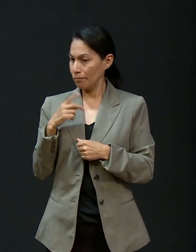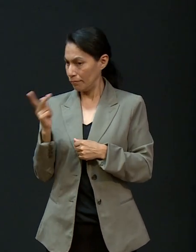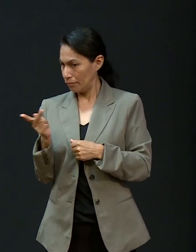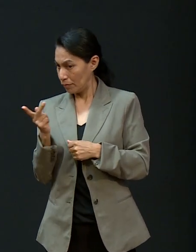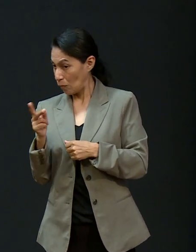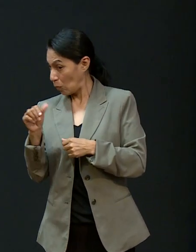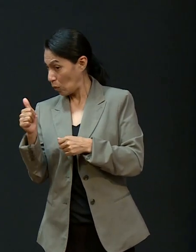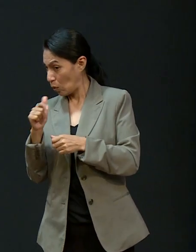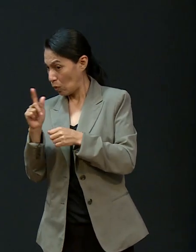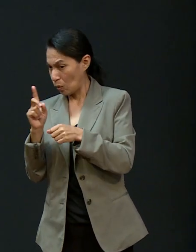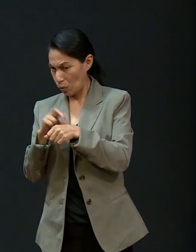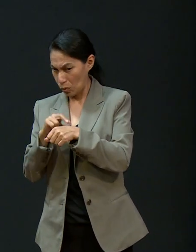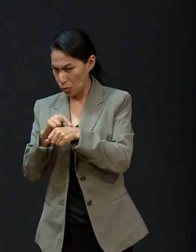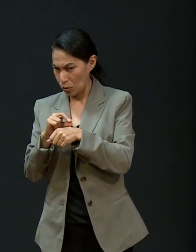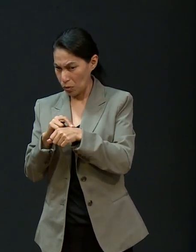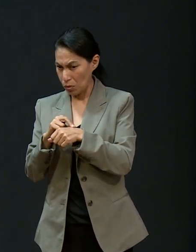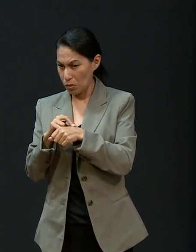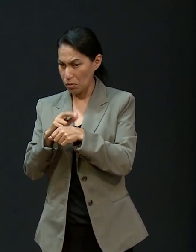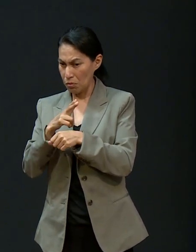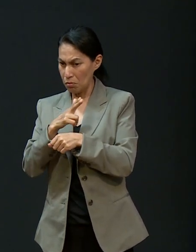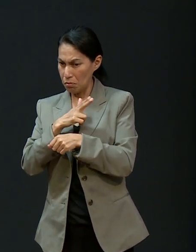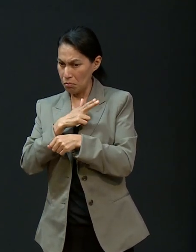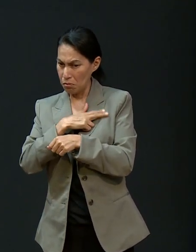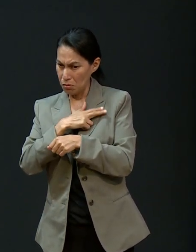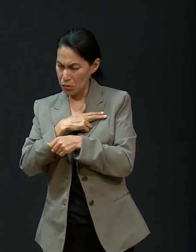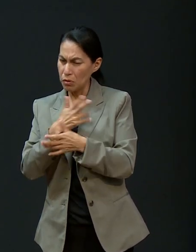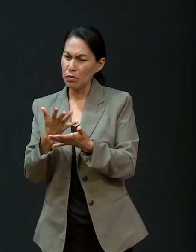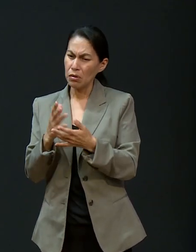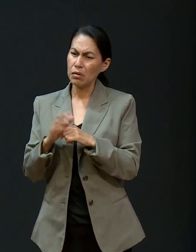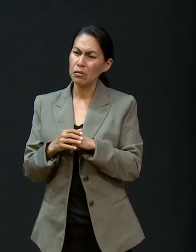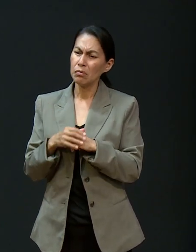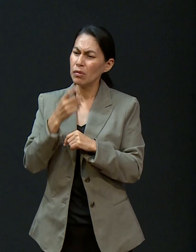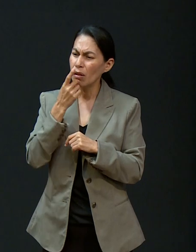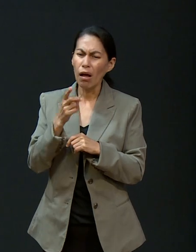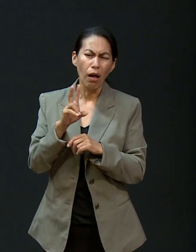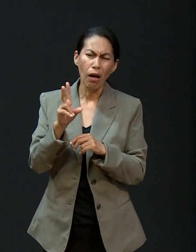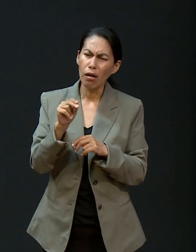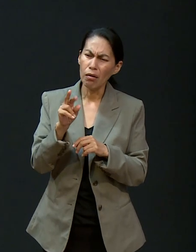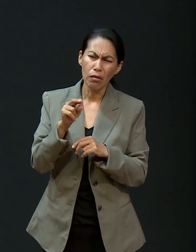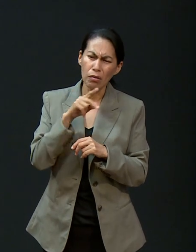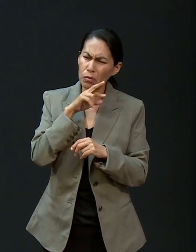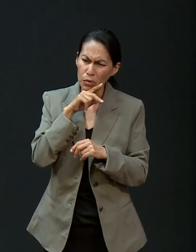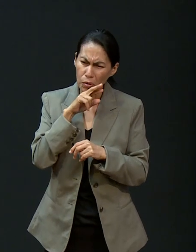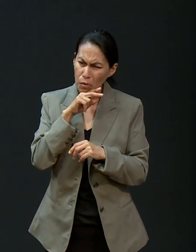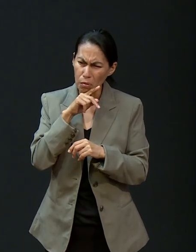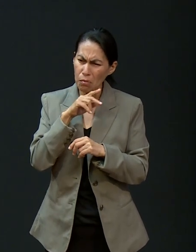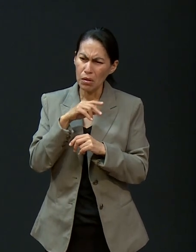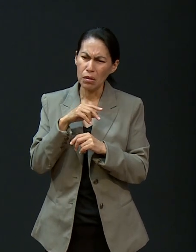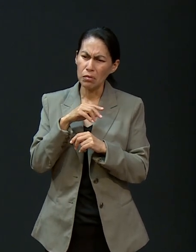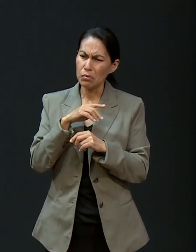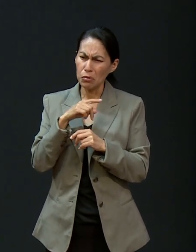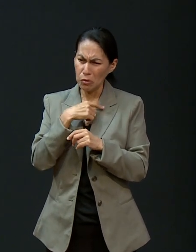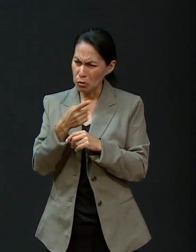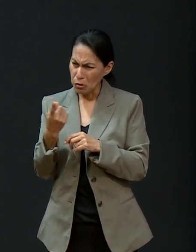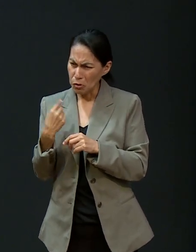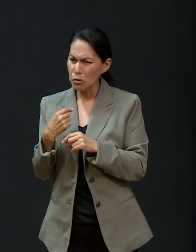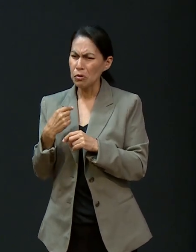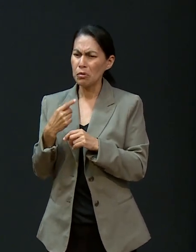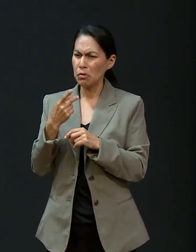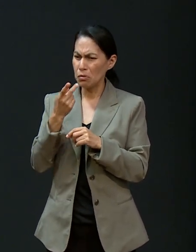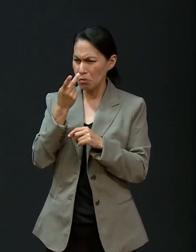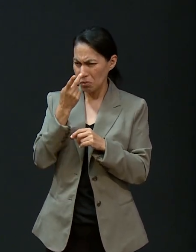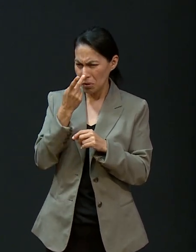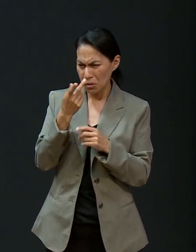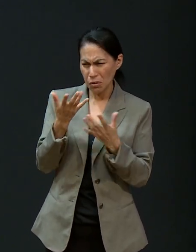en particular, así, para el doctor realmente qué pasa, y me dijo, no, no te preocupes, porque pues cualquier cosa